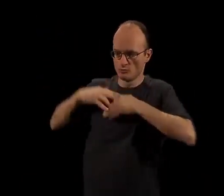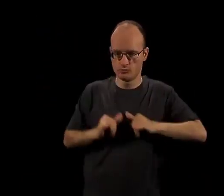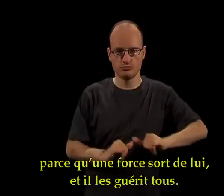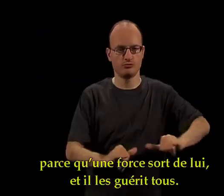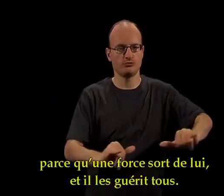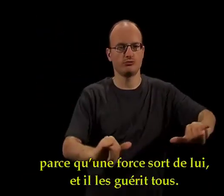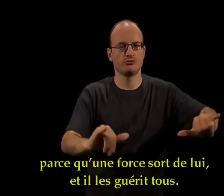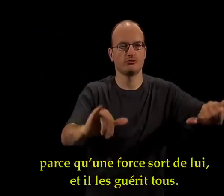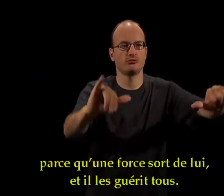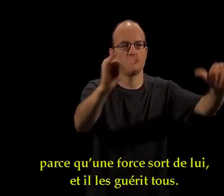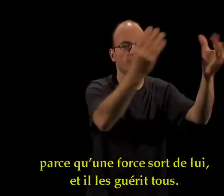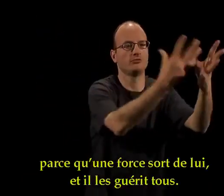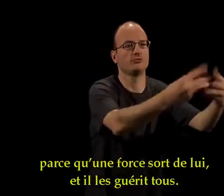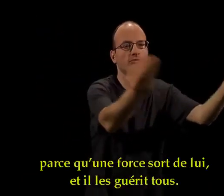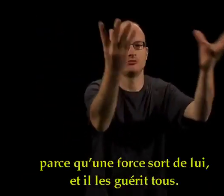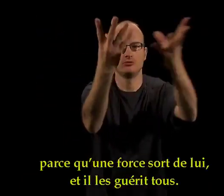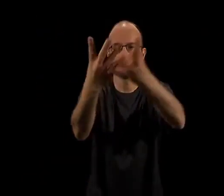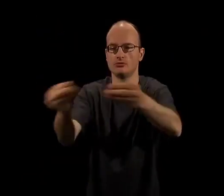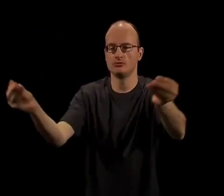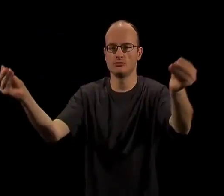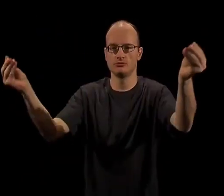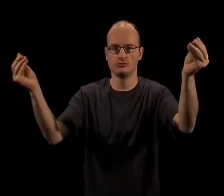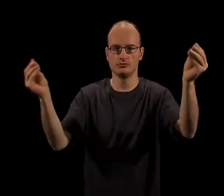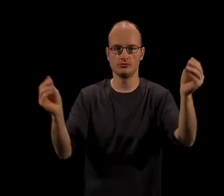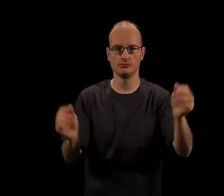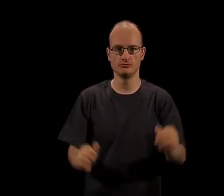parce qu'une force sort de lui et il les guérit tous.